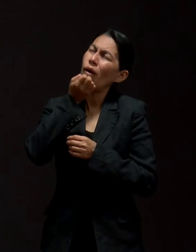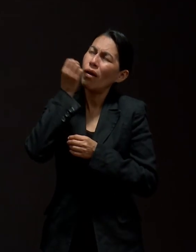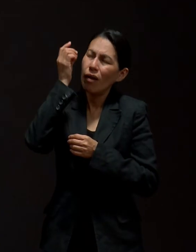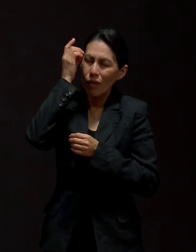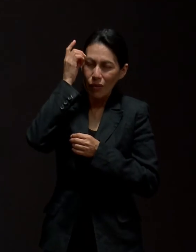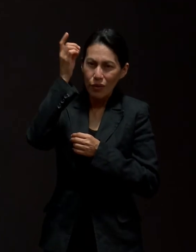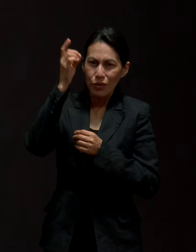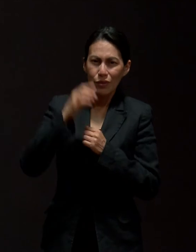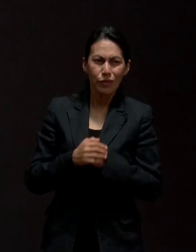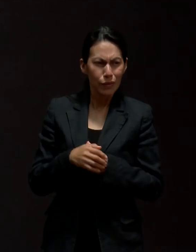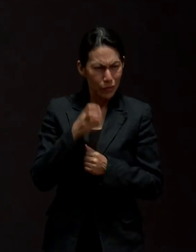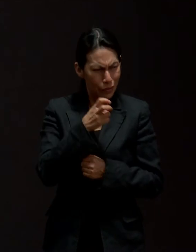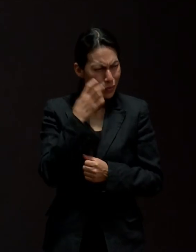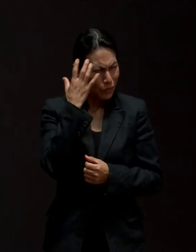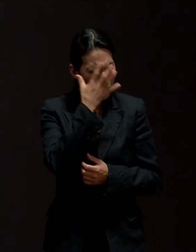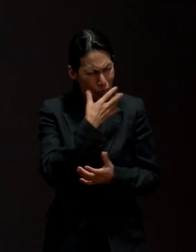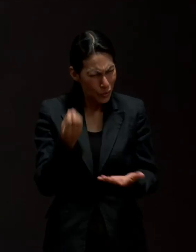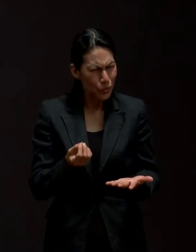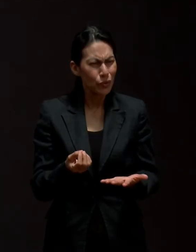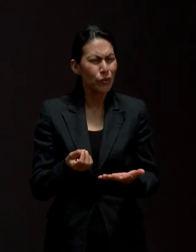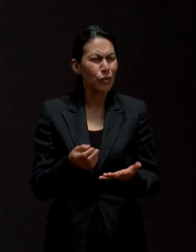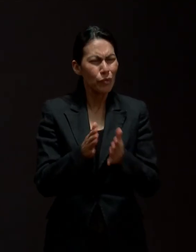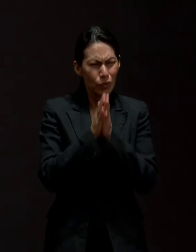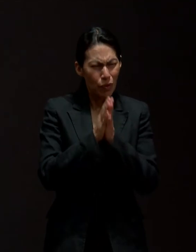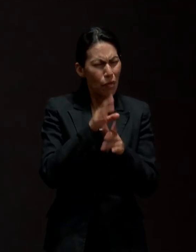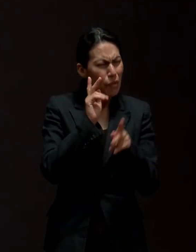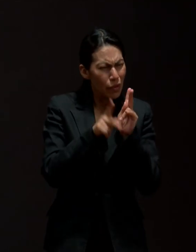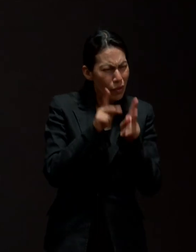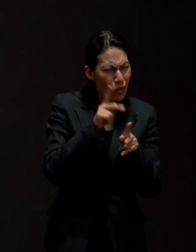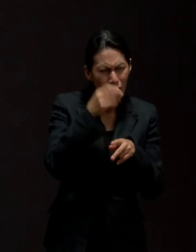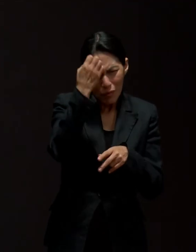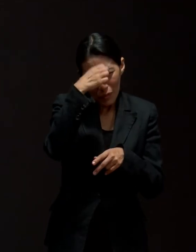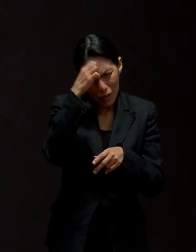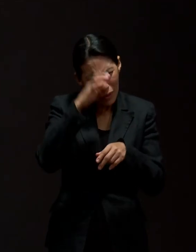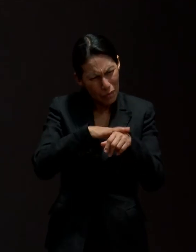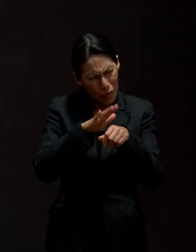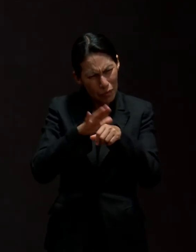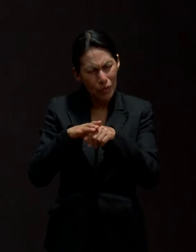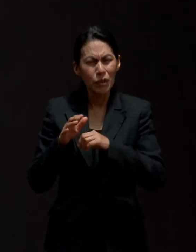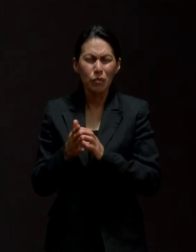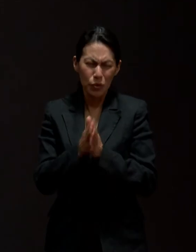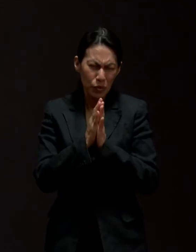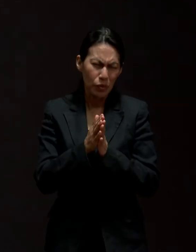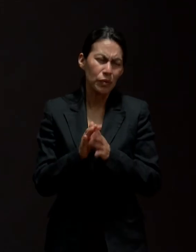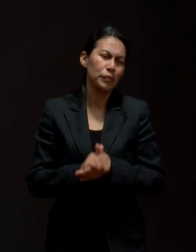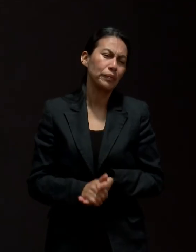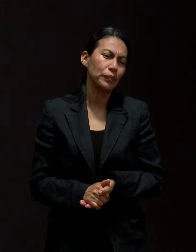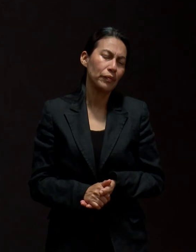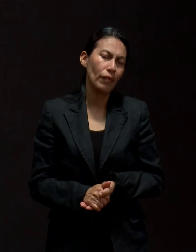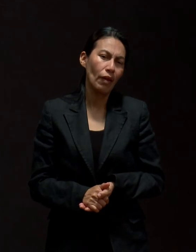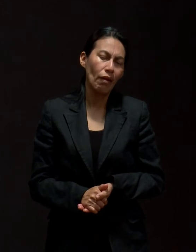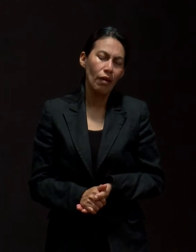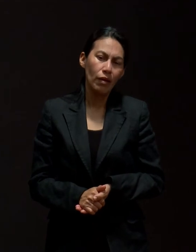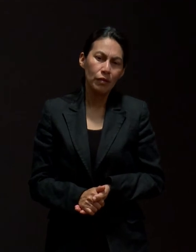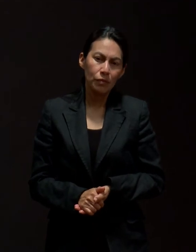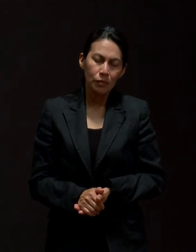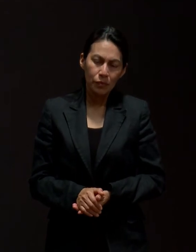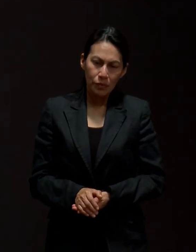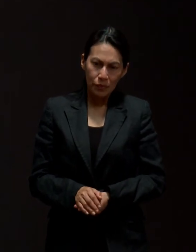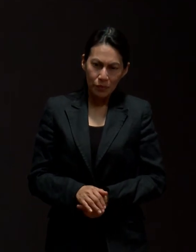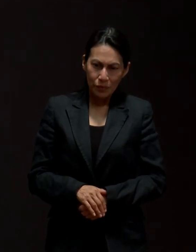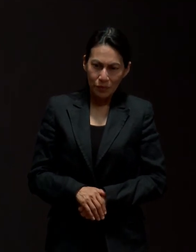invocar el nombre de Dios, ¿verdad? Amén. Qué maravilloso. Cuéntenos algo más de las experiencias que han tenido.